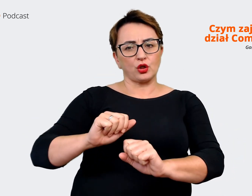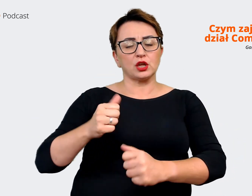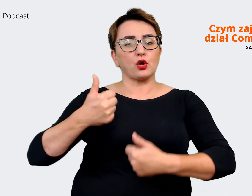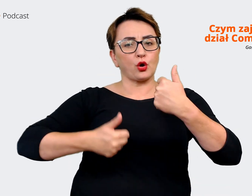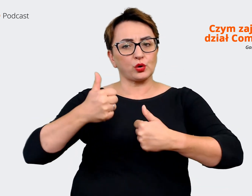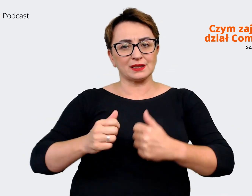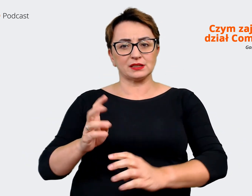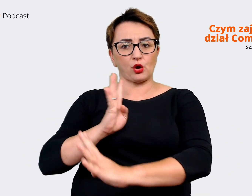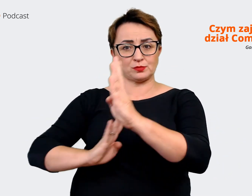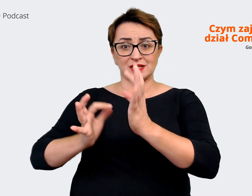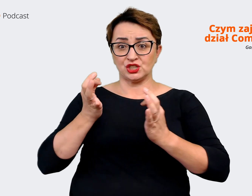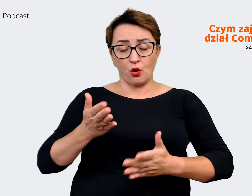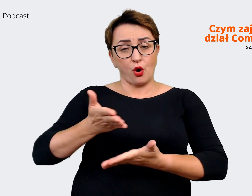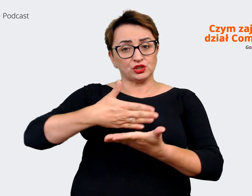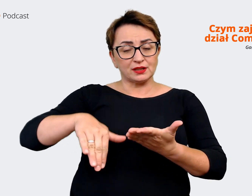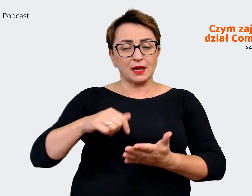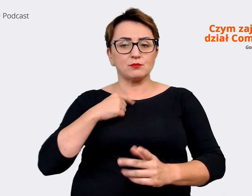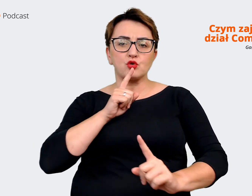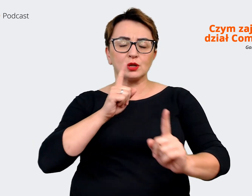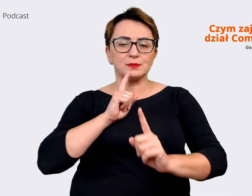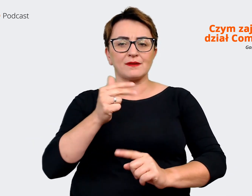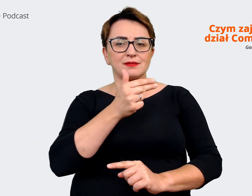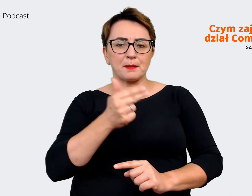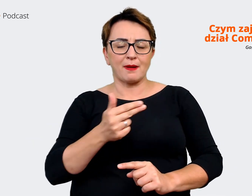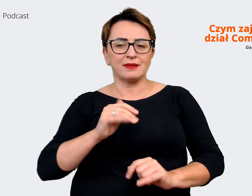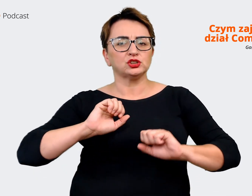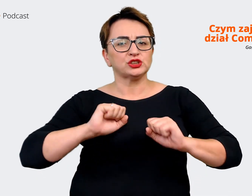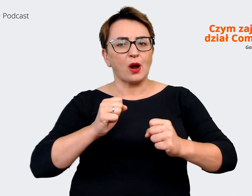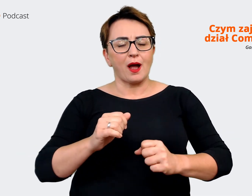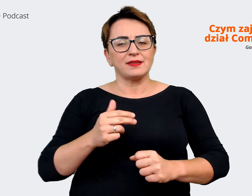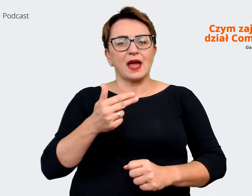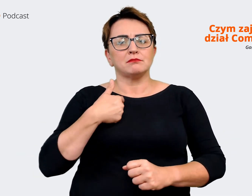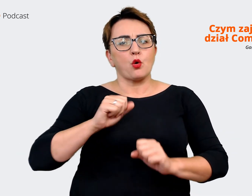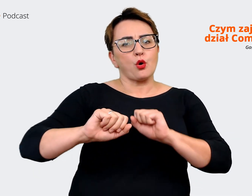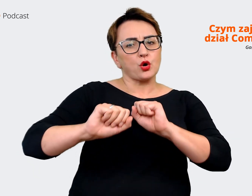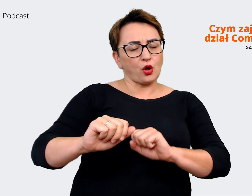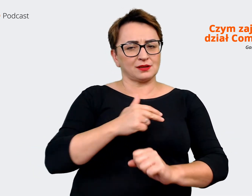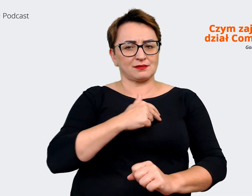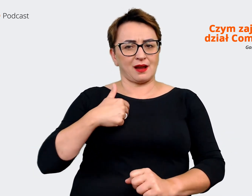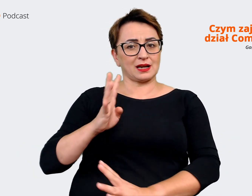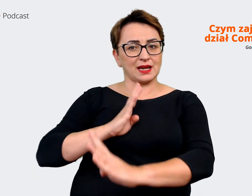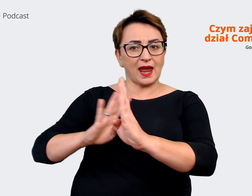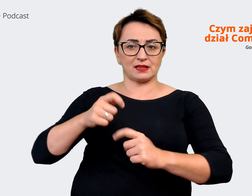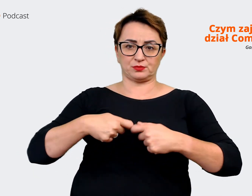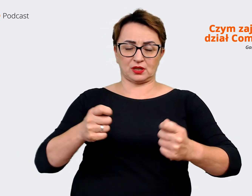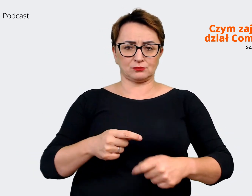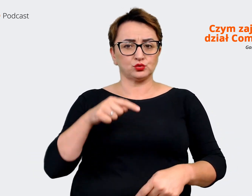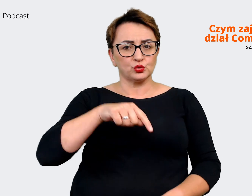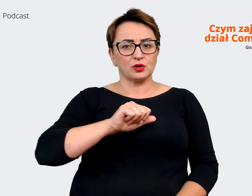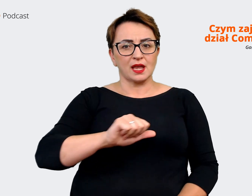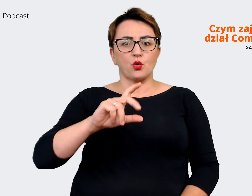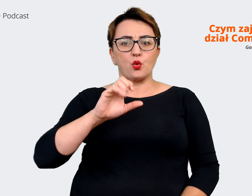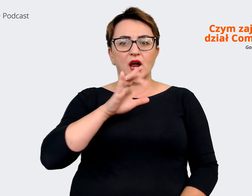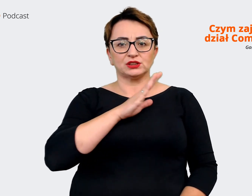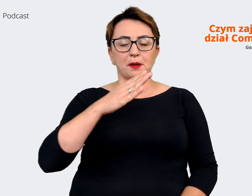odcinku porozmawiamy o działaniach, jakie podejmujemy, aby chronić naszych klientów i sprzedawców. Jest ze mną Łukasz Mamiński z działu